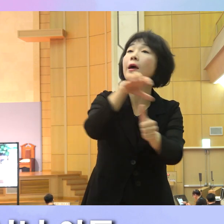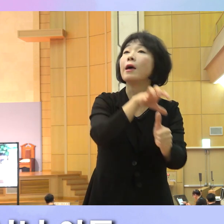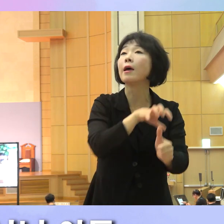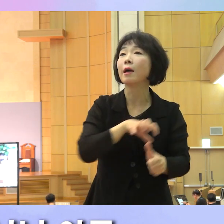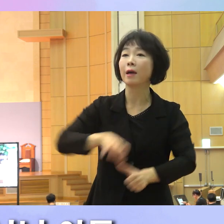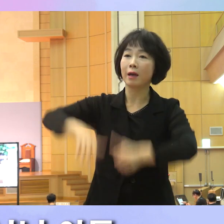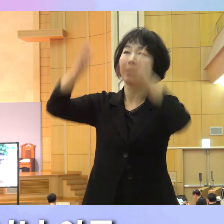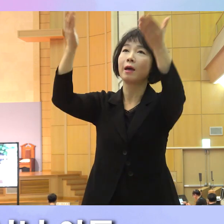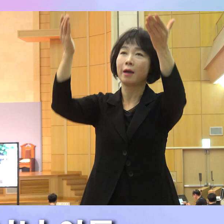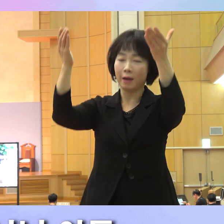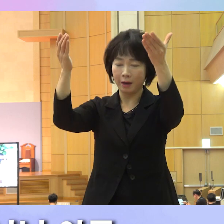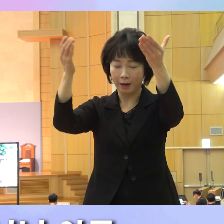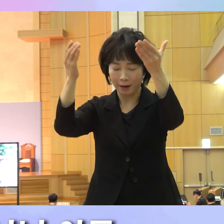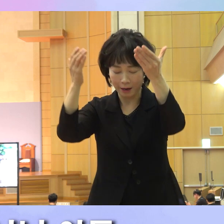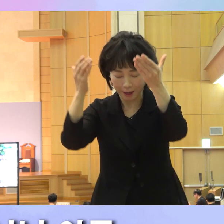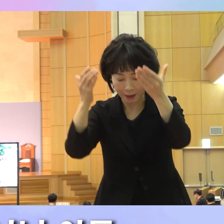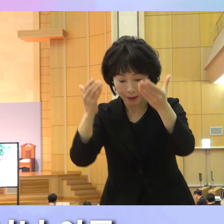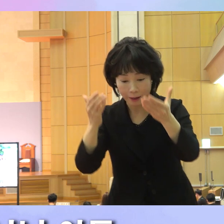지켜주시네.